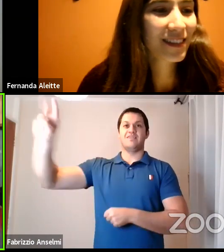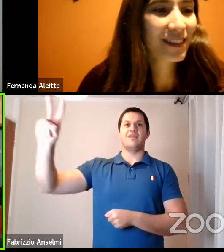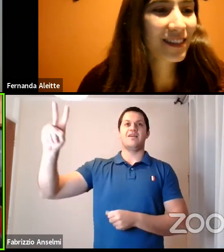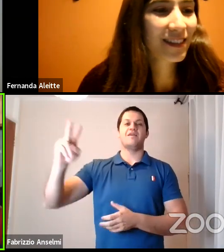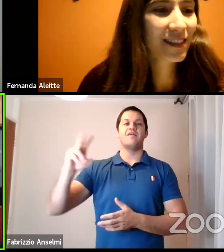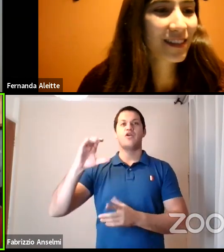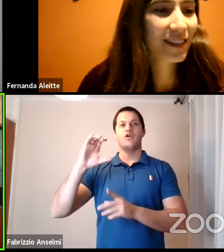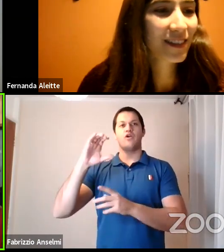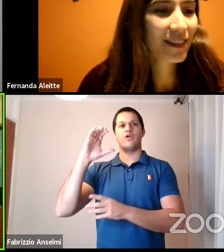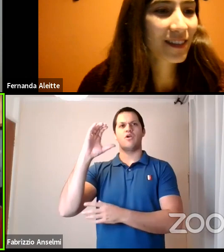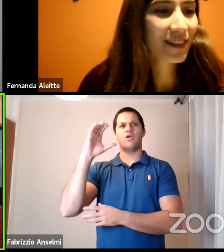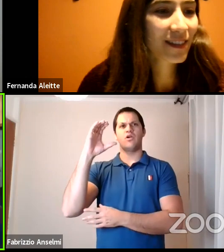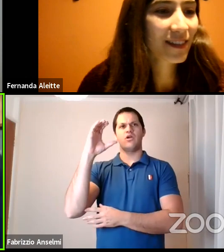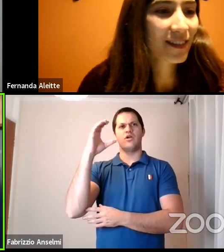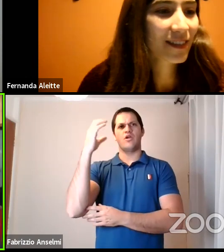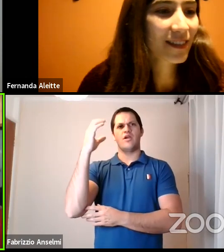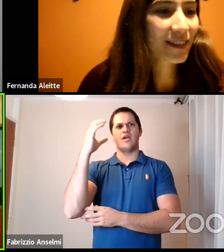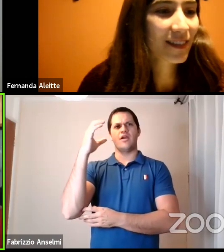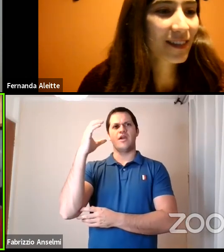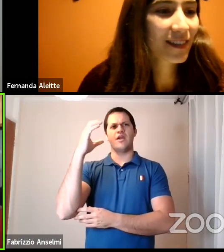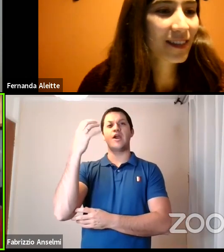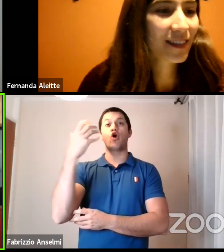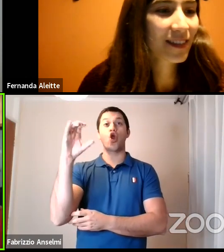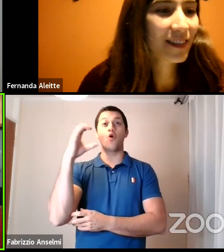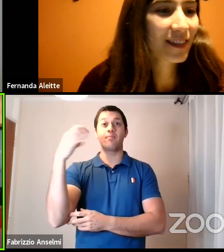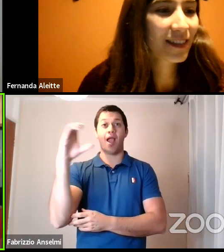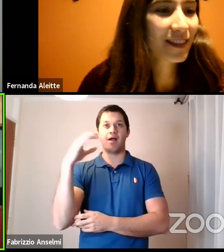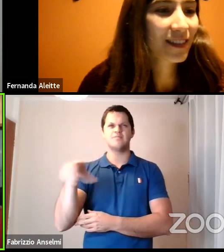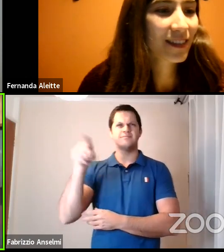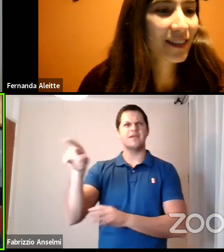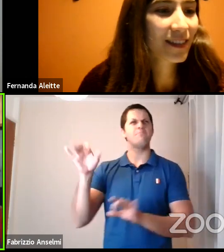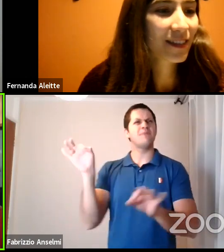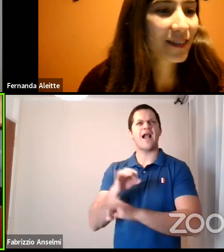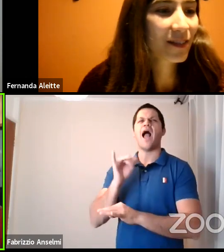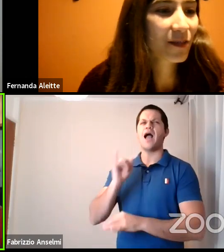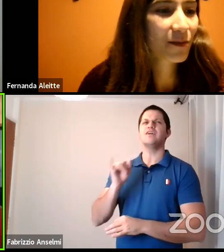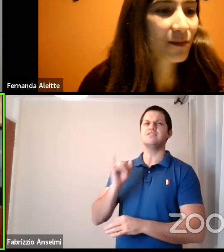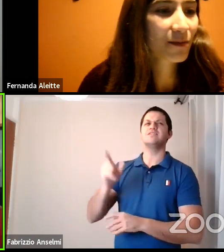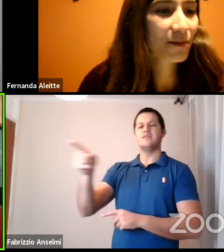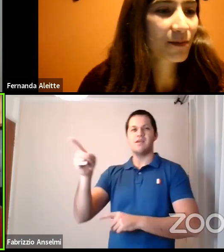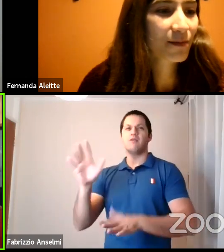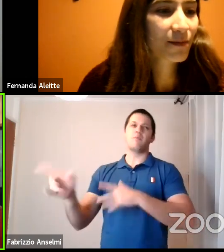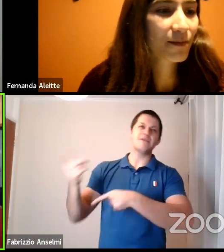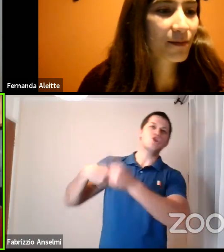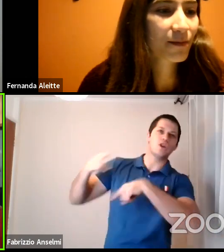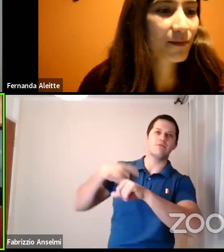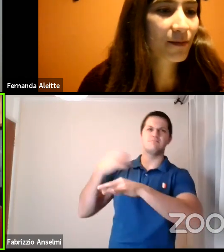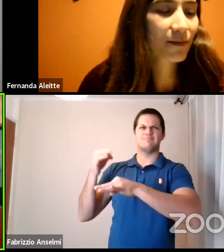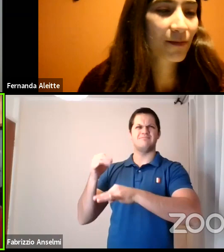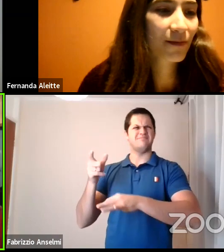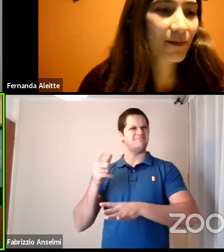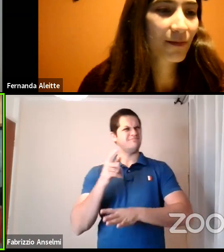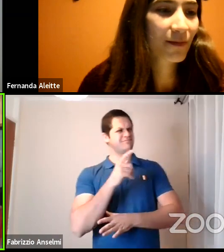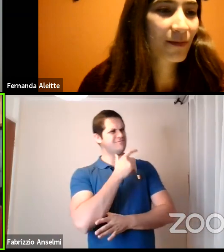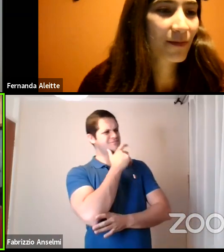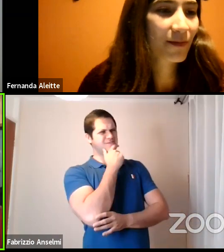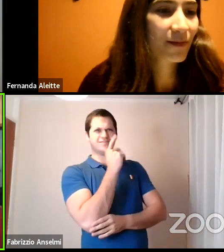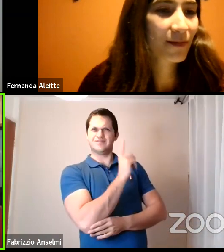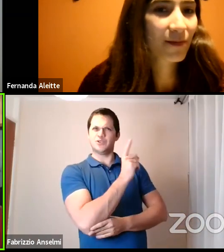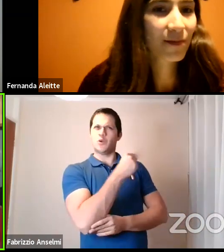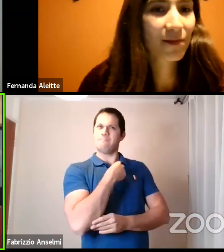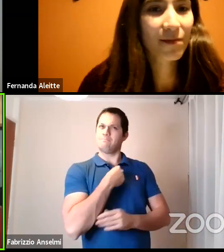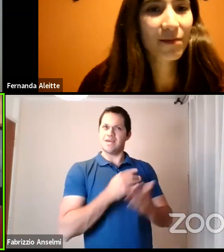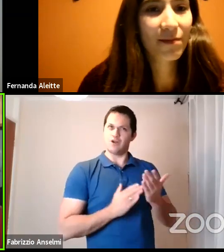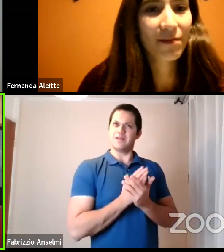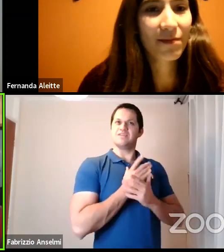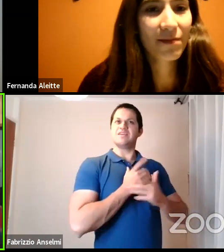etc. Y él me dijo, me dio nada que ver. Eso no, me habló de otra cosa, ¿cierto? Porque para ellos su origen histórico es otro, que es